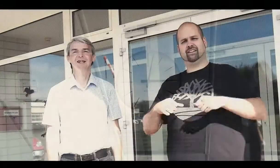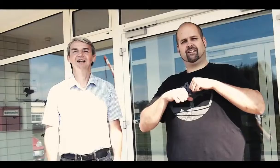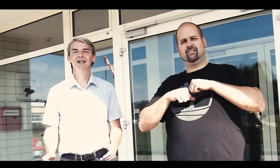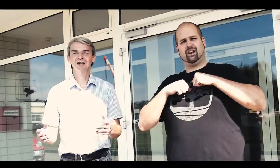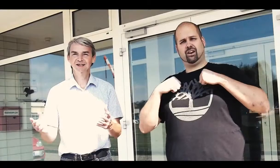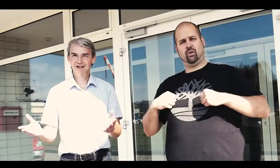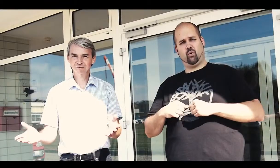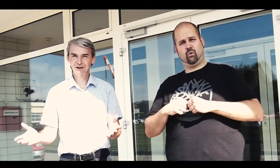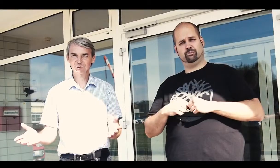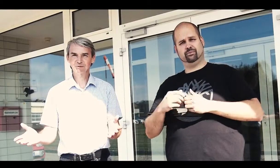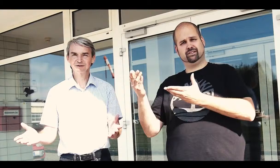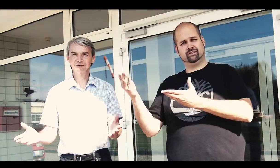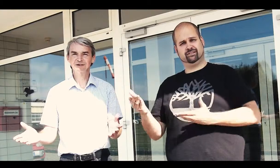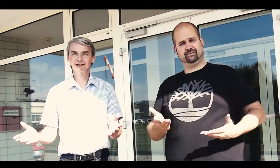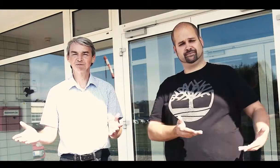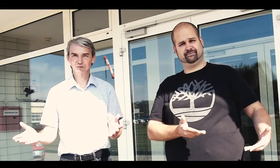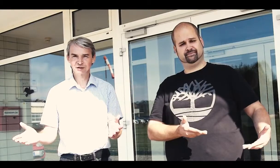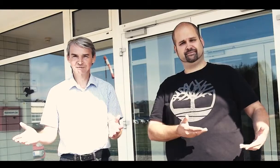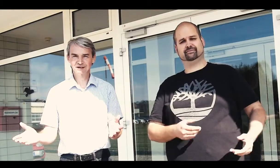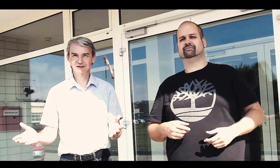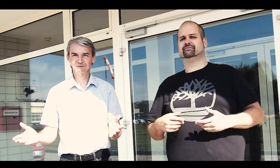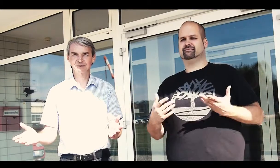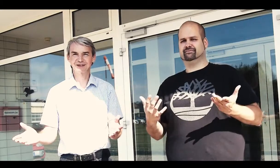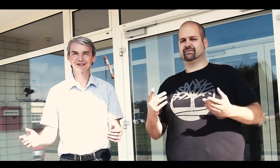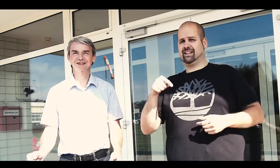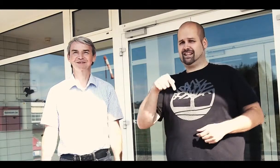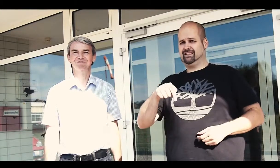Herzlich Willkommen im Bundesministerium für Inneres.